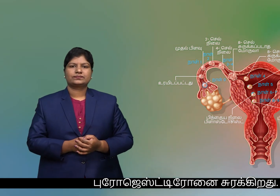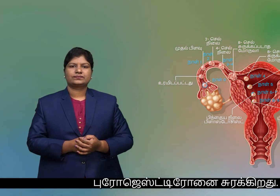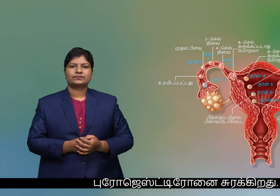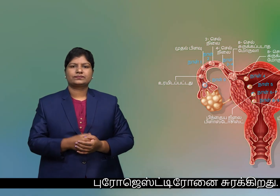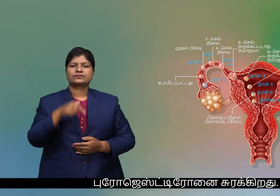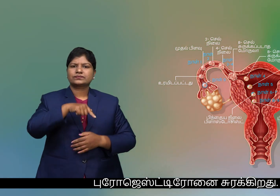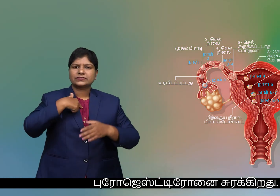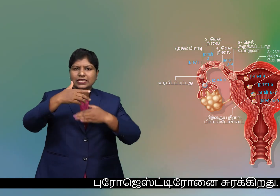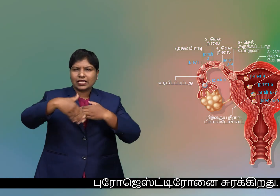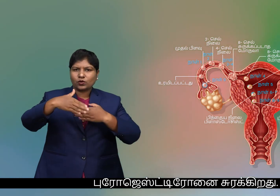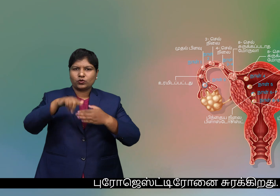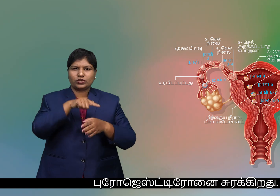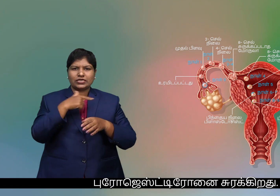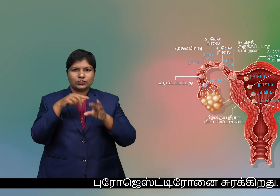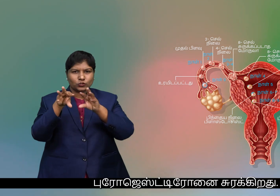புரோஜெஸ்டரானை சுரக்கிறது.